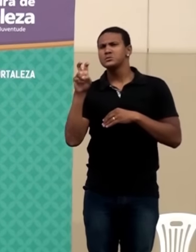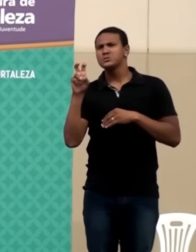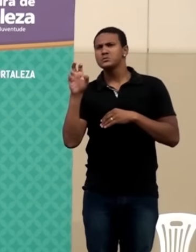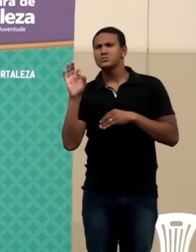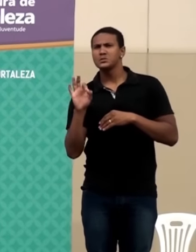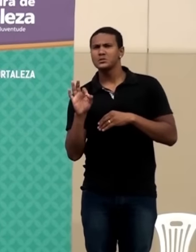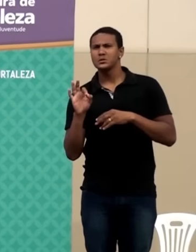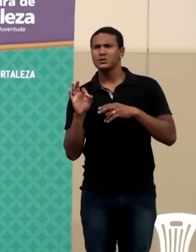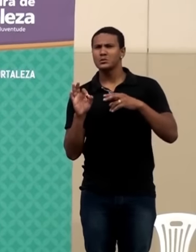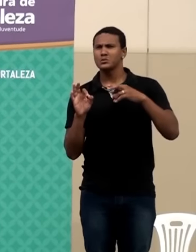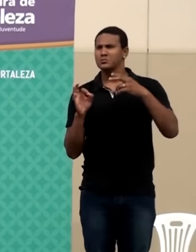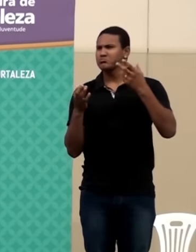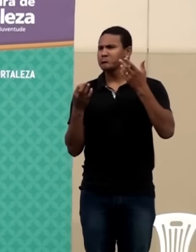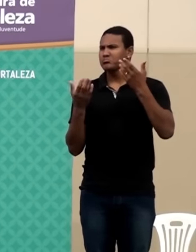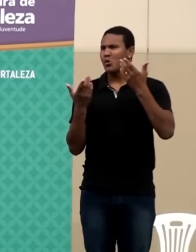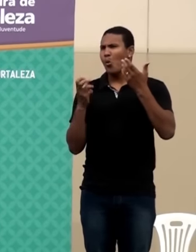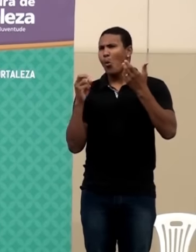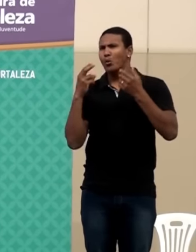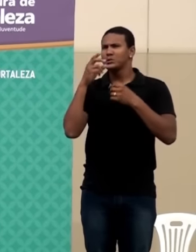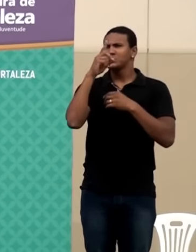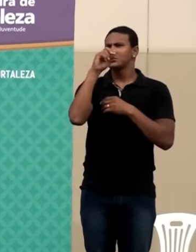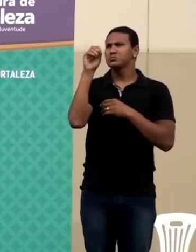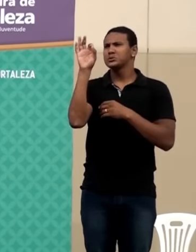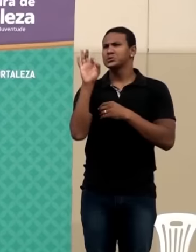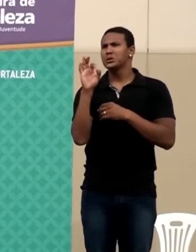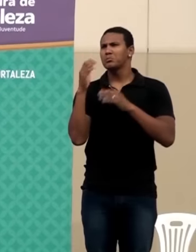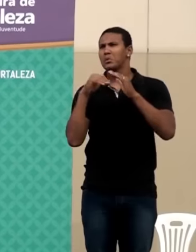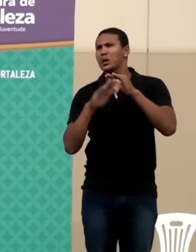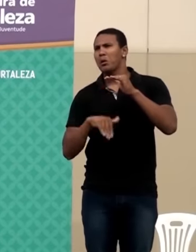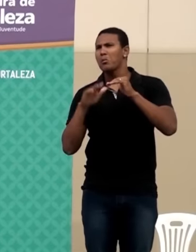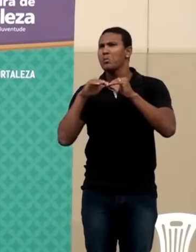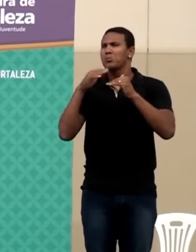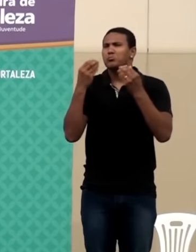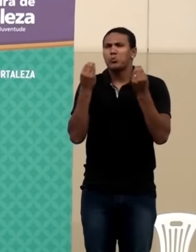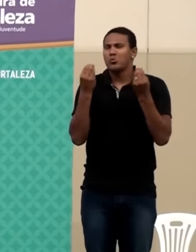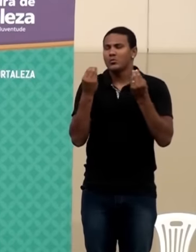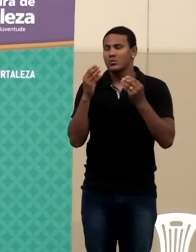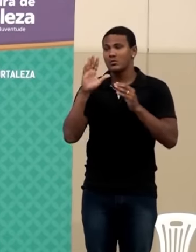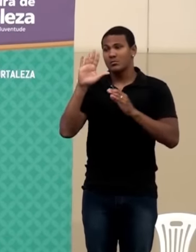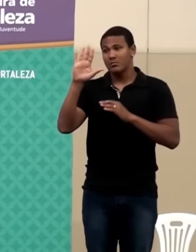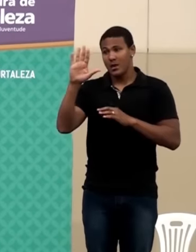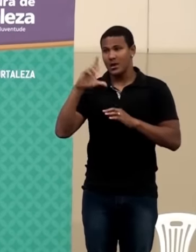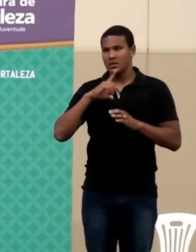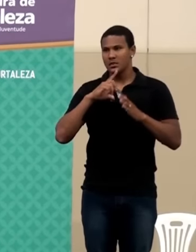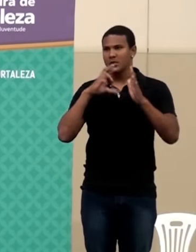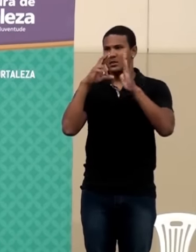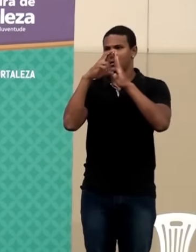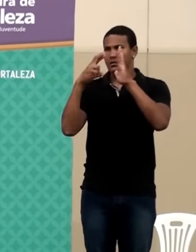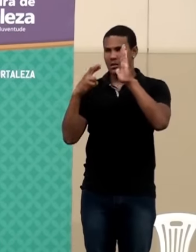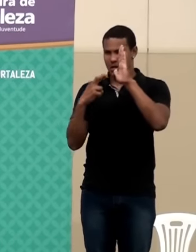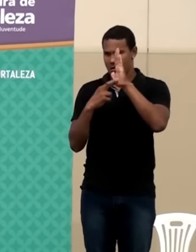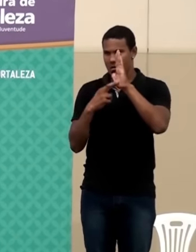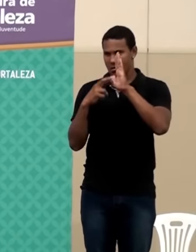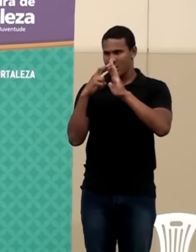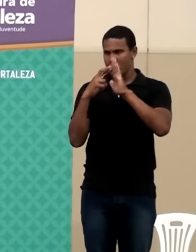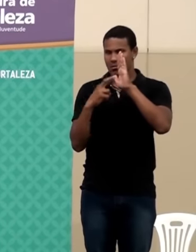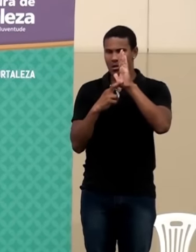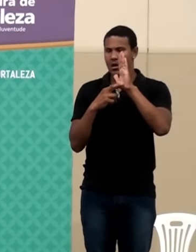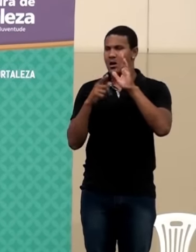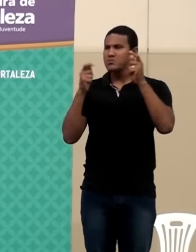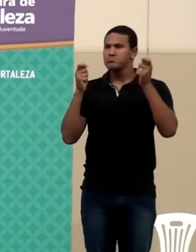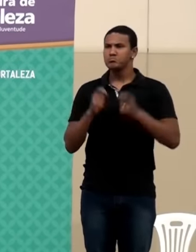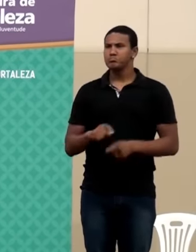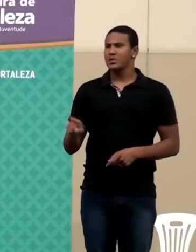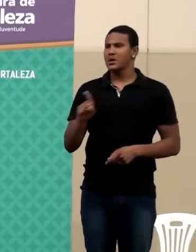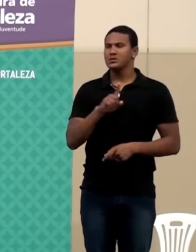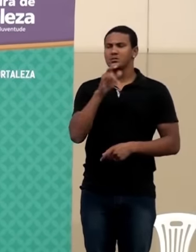do que 50%? Aí a gente vai ter que observar agora que existem umas regrinhas para a gente identificar, mesmo sem calcular o alfa,